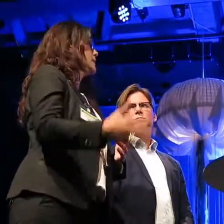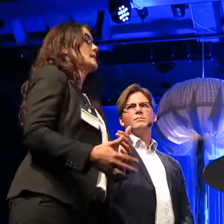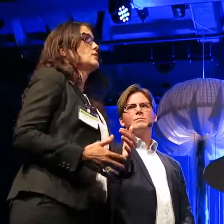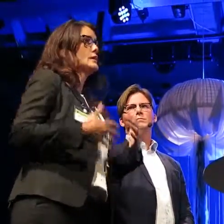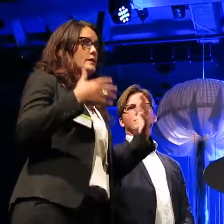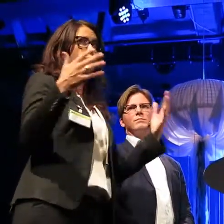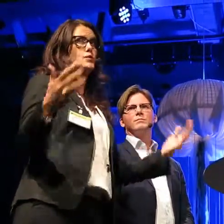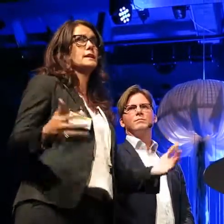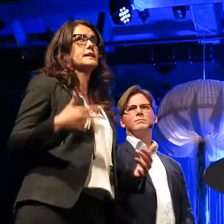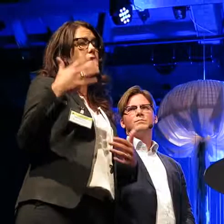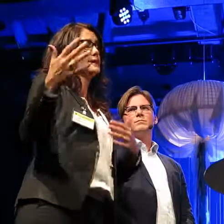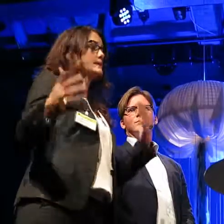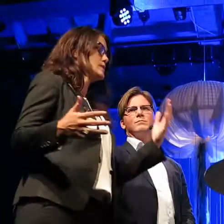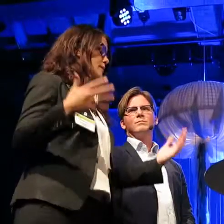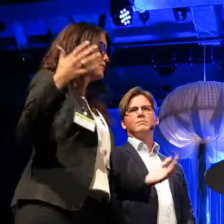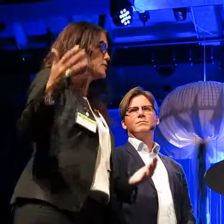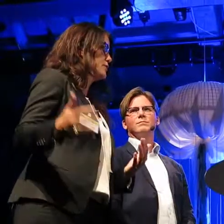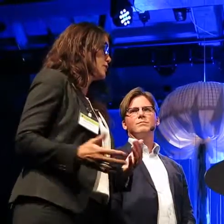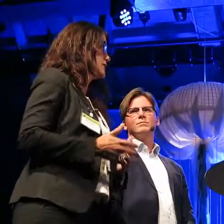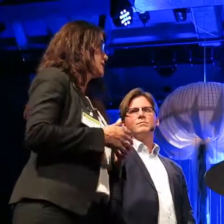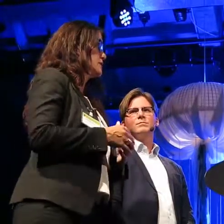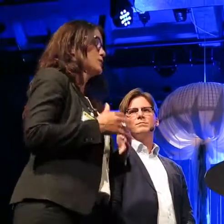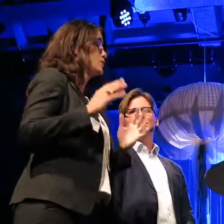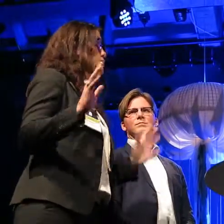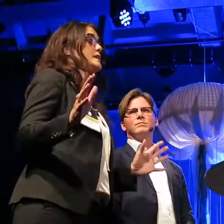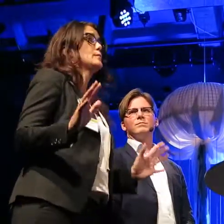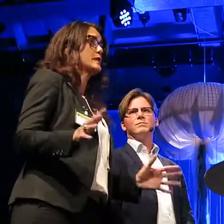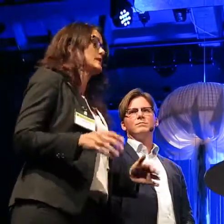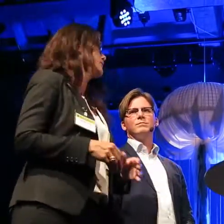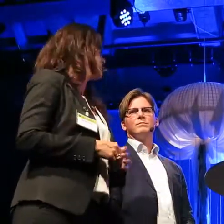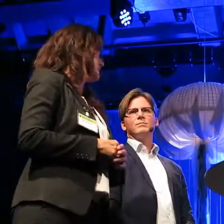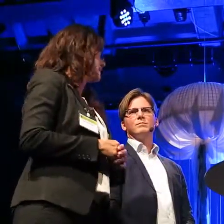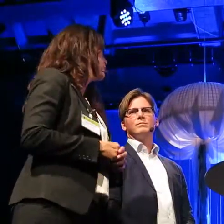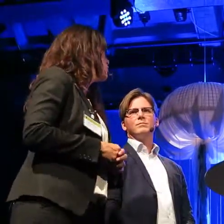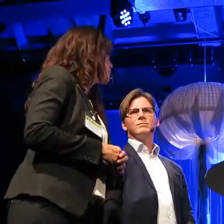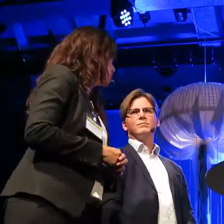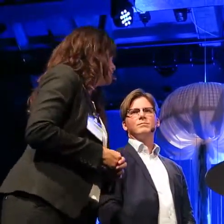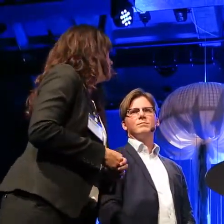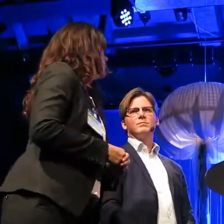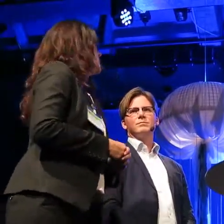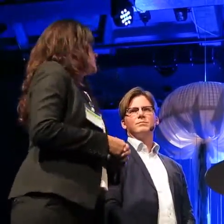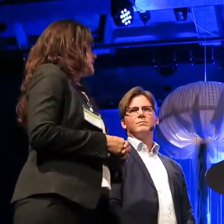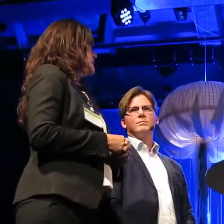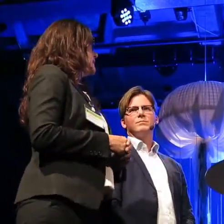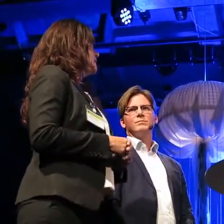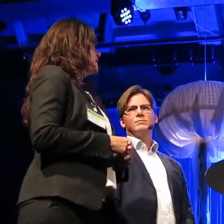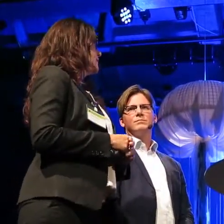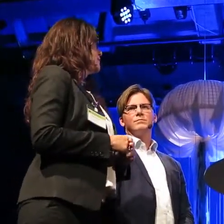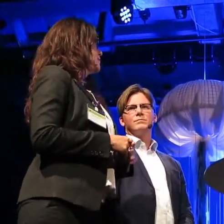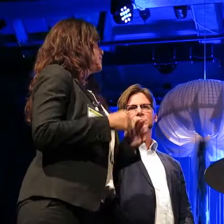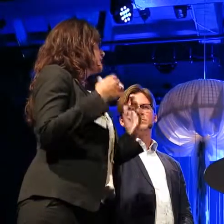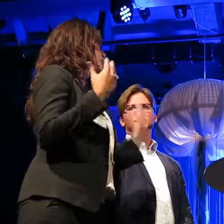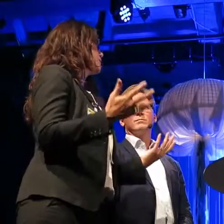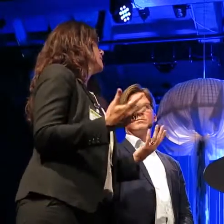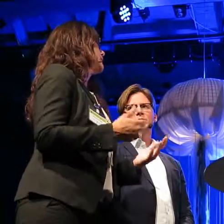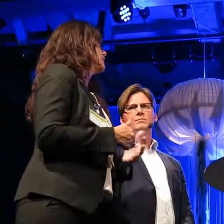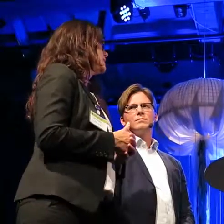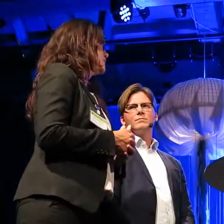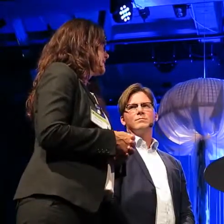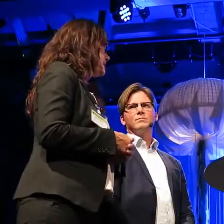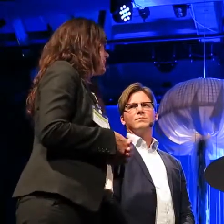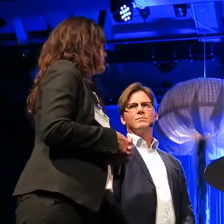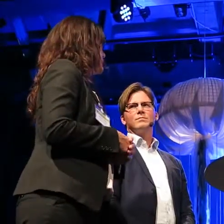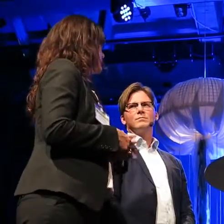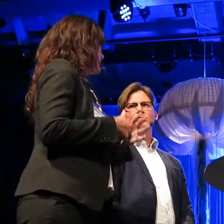Det finns olika regler, förordningar, regler som man måste förhålla sig till, ogen om man än önskar att det var så. Så att, och vi har ju